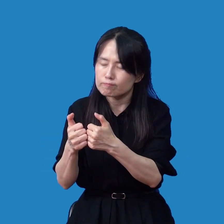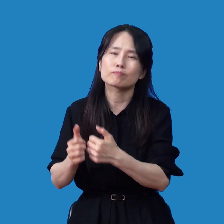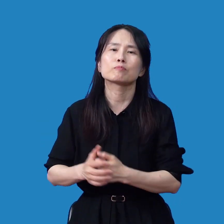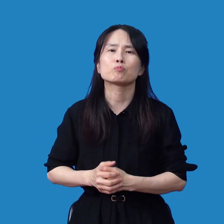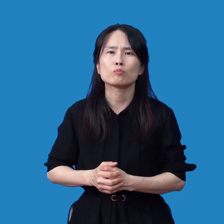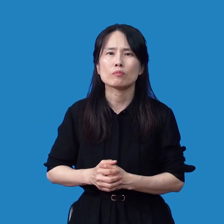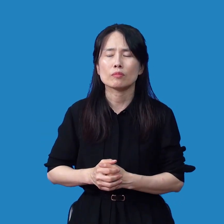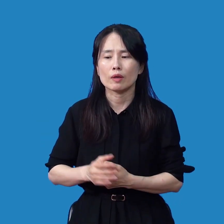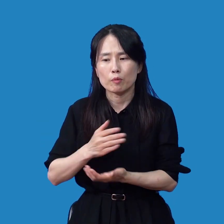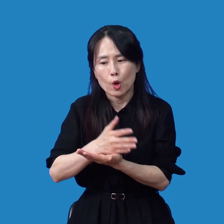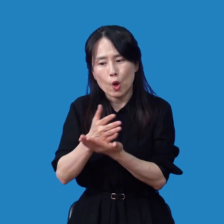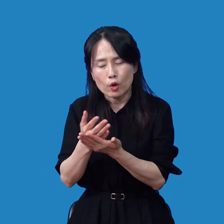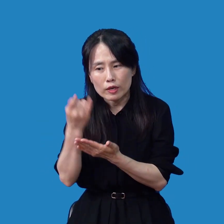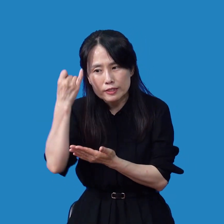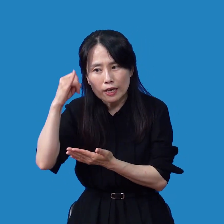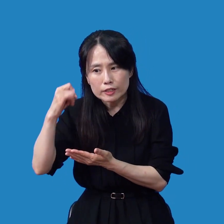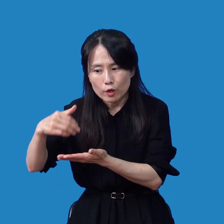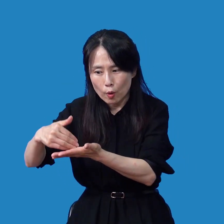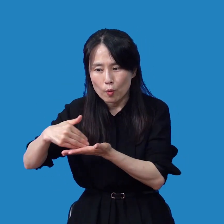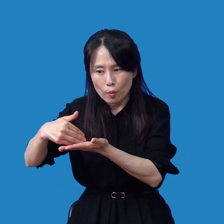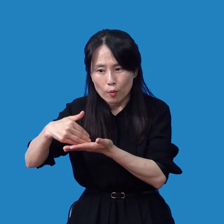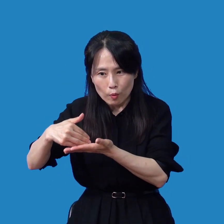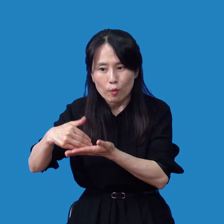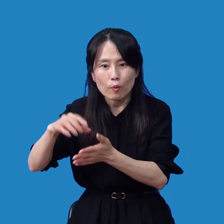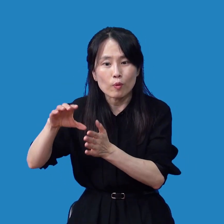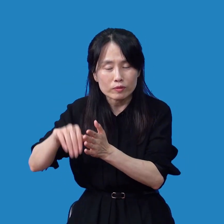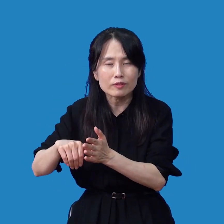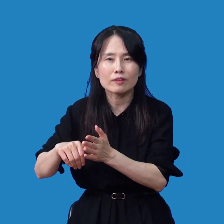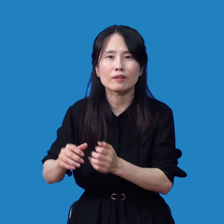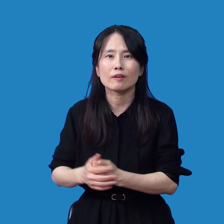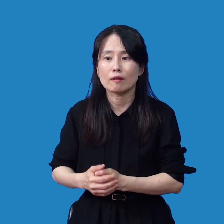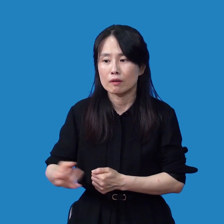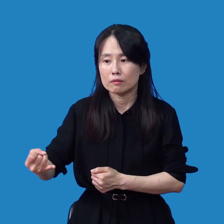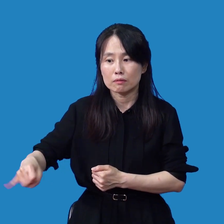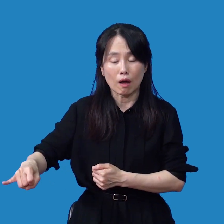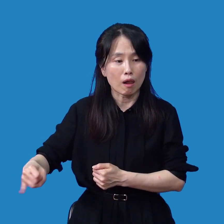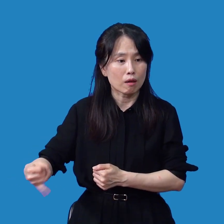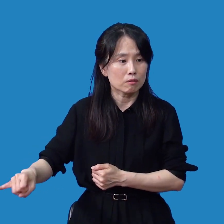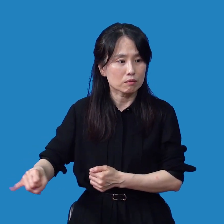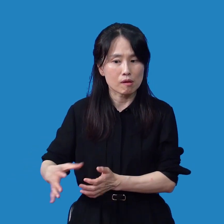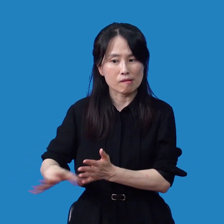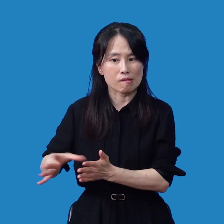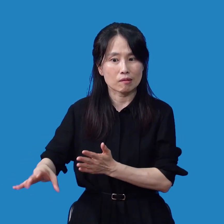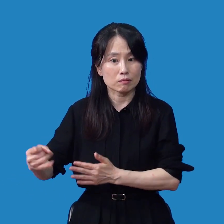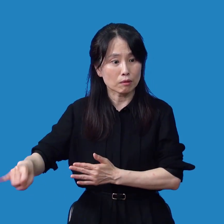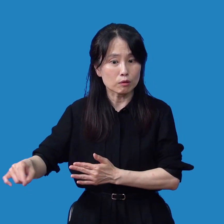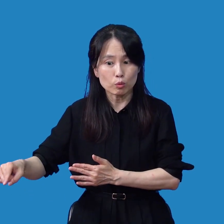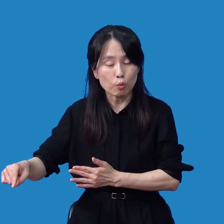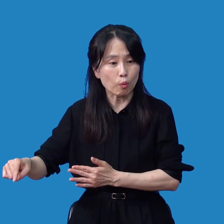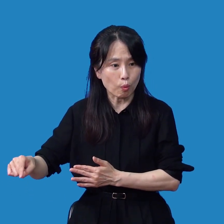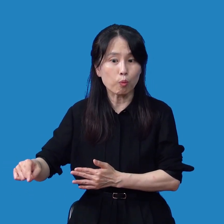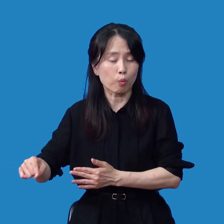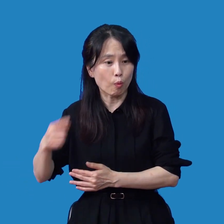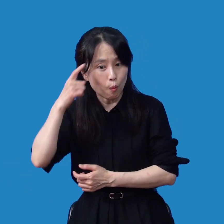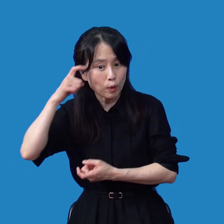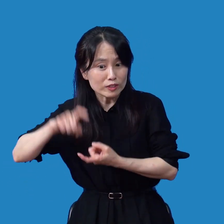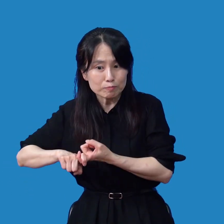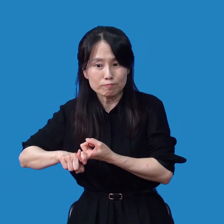여러 가지 막 아이디어가 나오는데 고무적인 것은 그 삐딱한 딸도 관심을 보이는 것입니다.